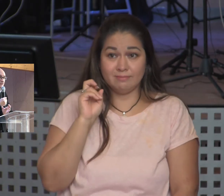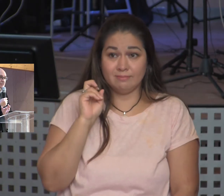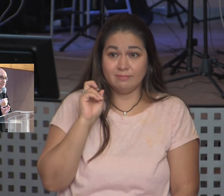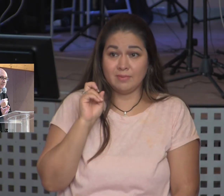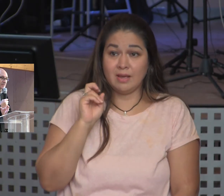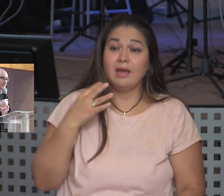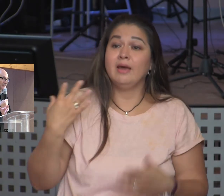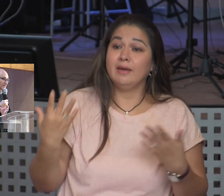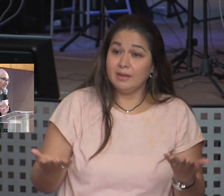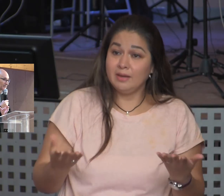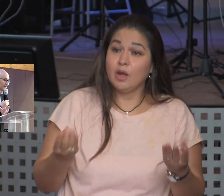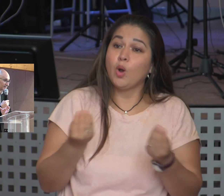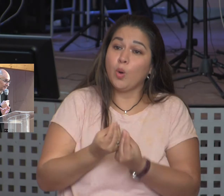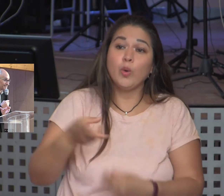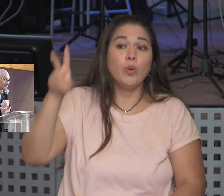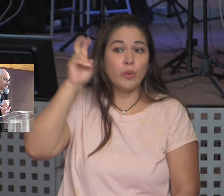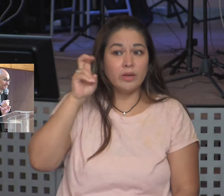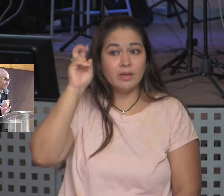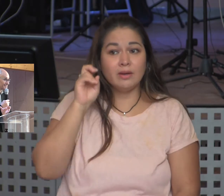de Dios.